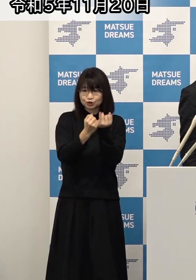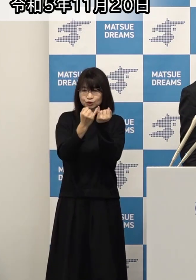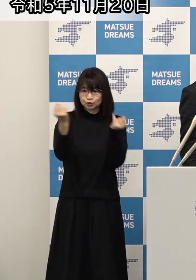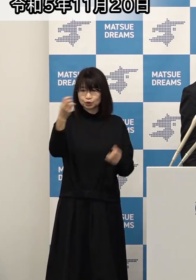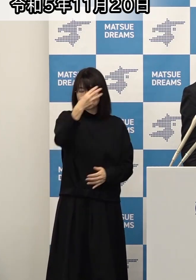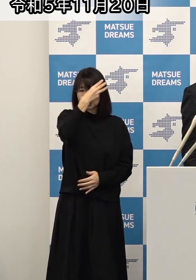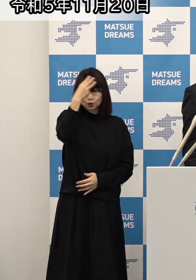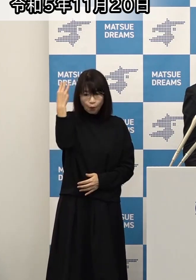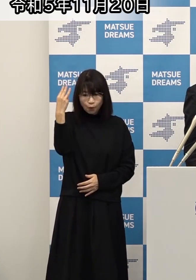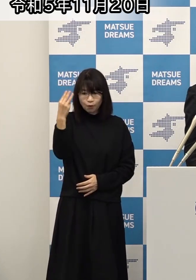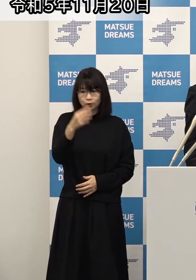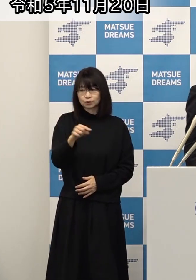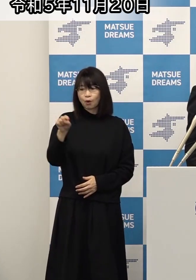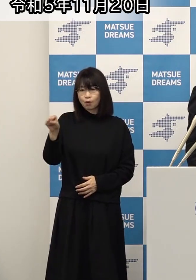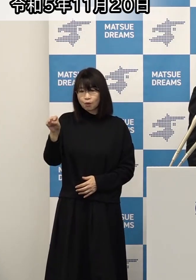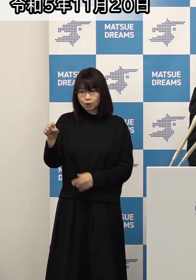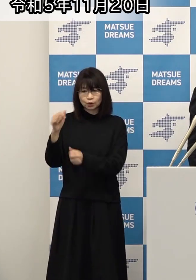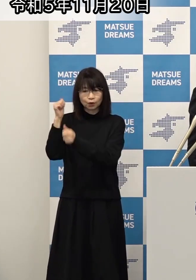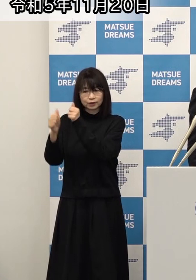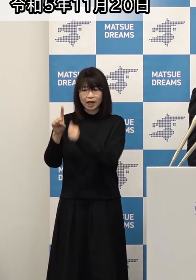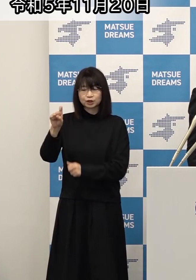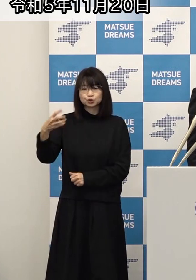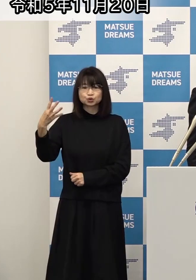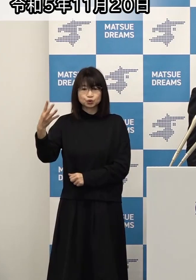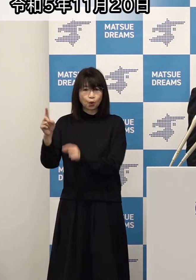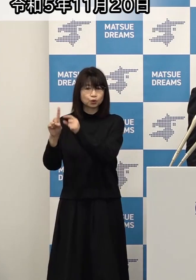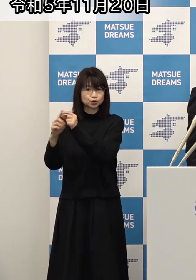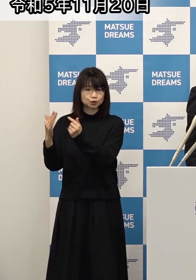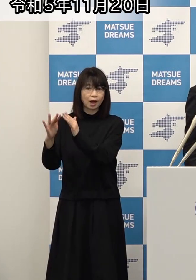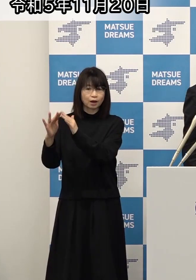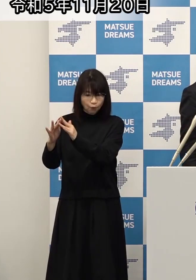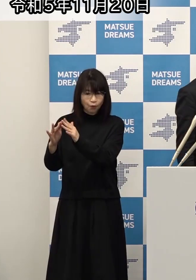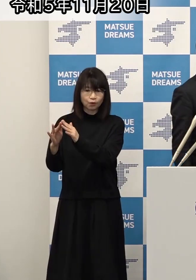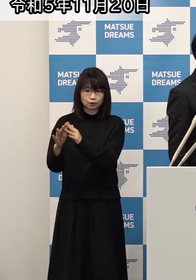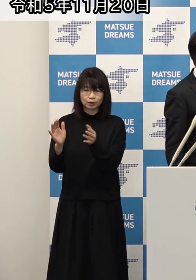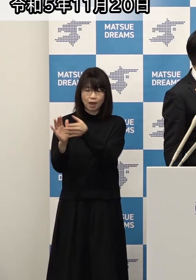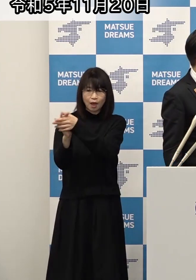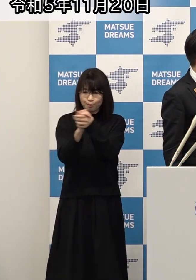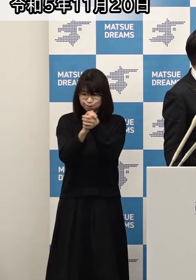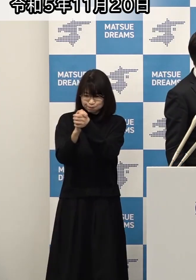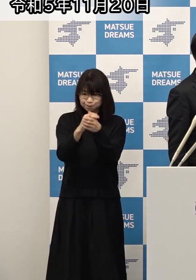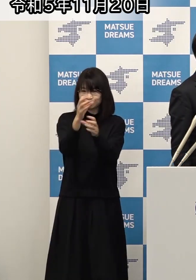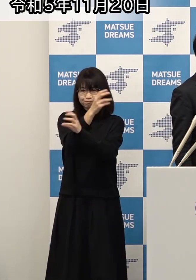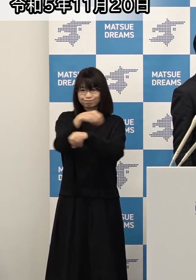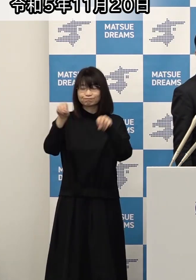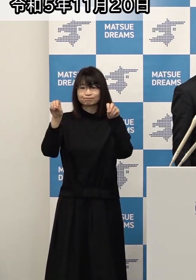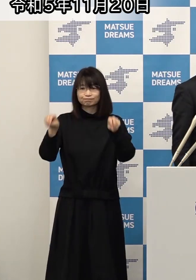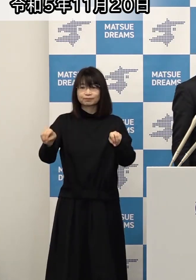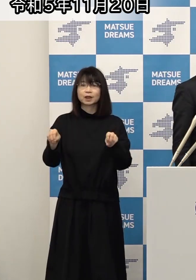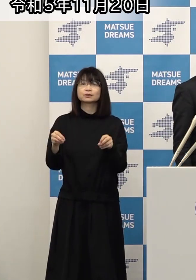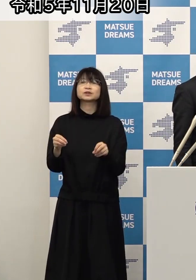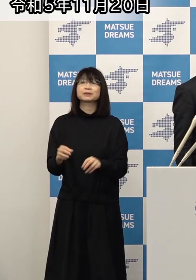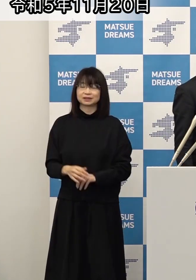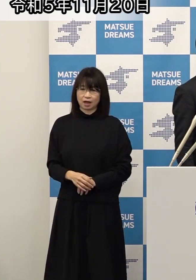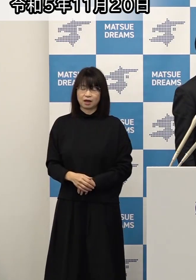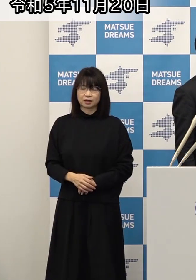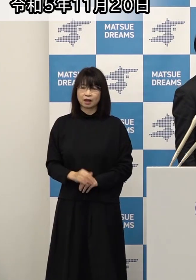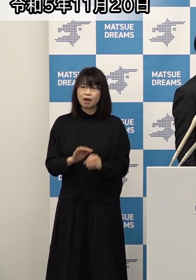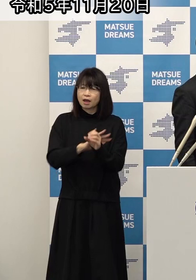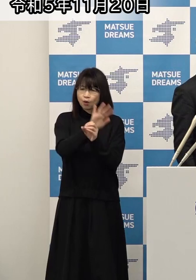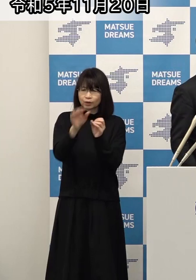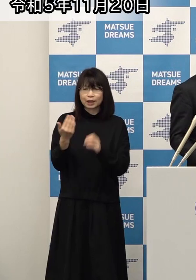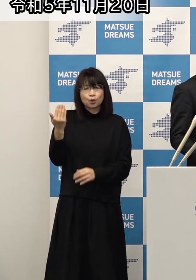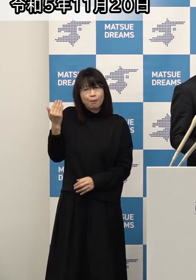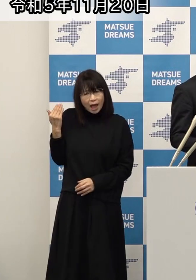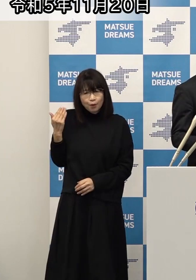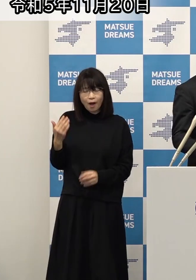流に関する合意書というのを結ばせていただいております。でコロナ禍前はですね、大体5人から10